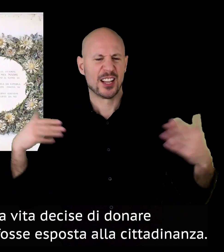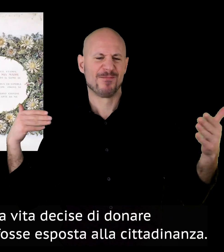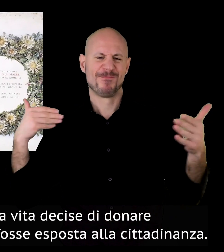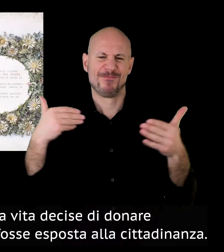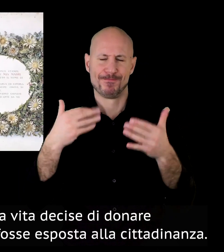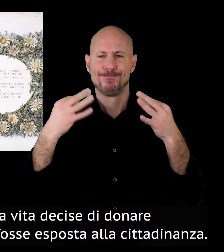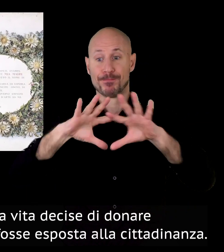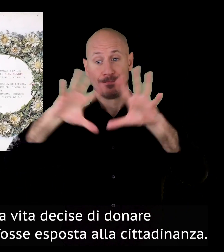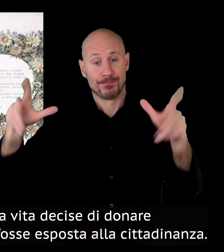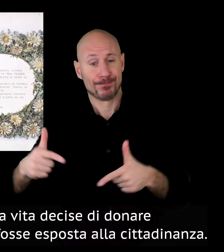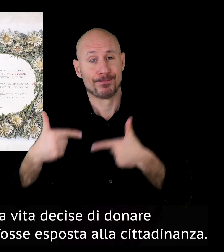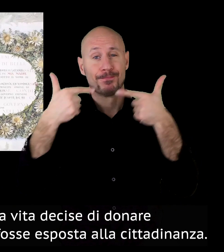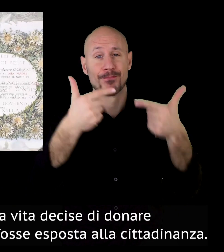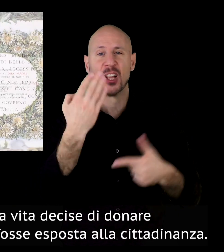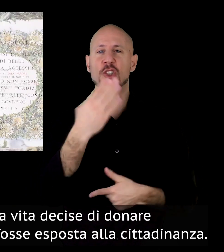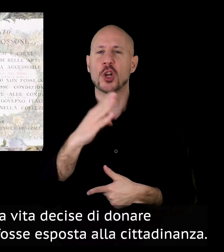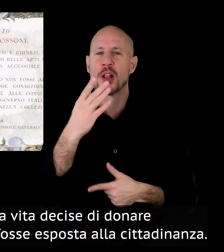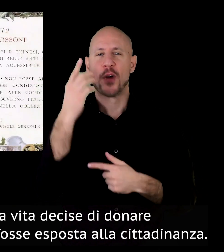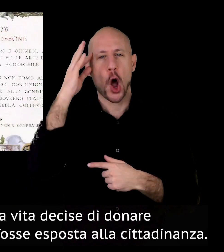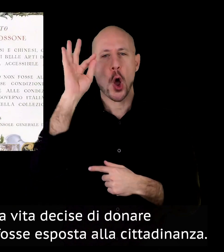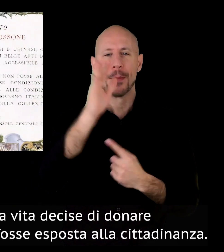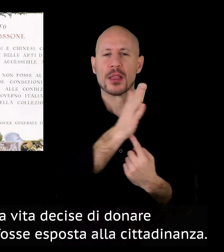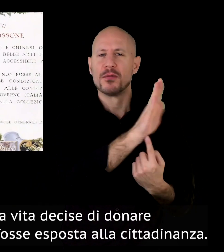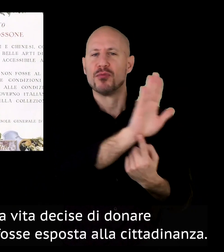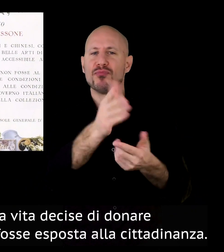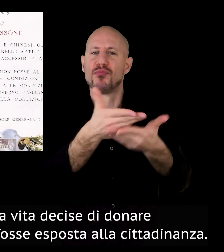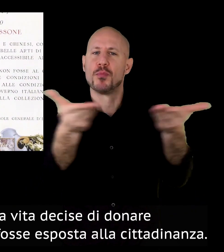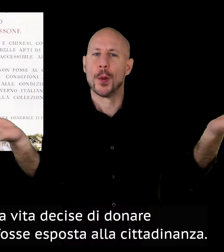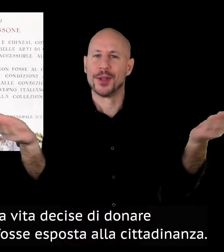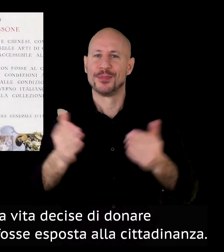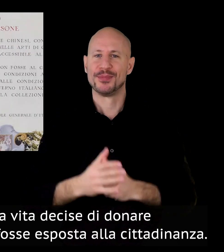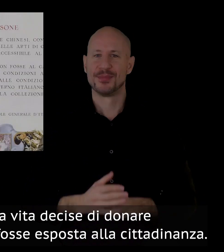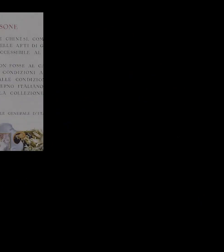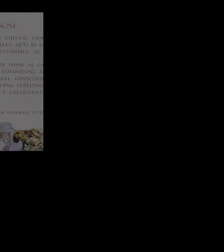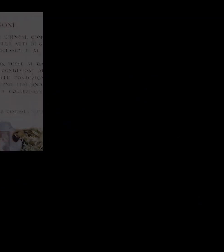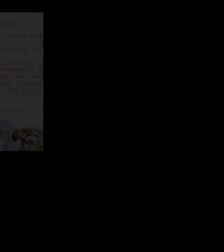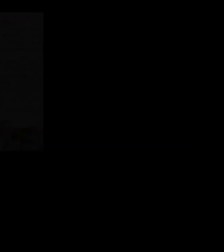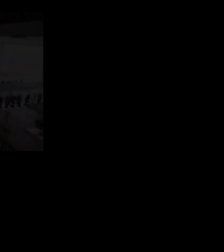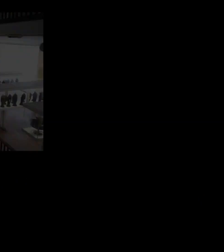della sua vita decise di donare alla città di genova affinché fosse esposta alla cittadinanza